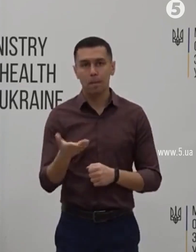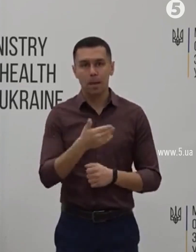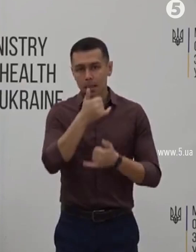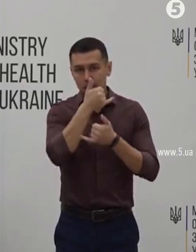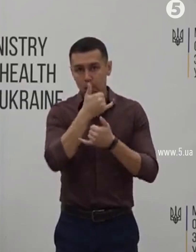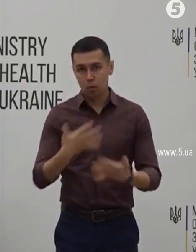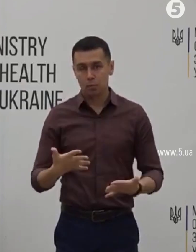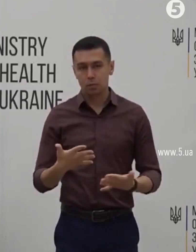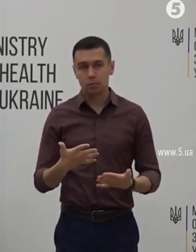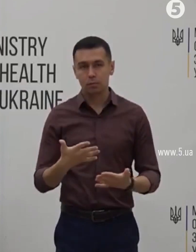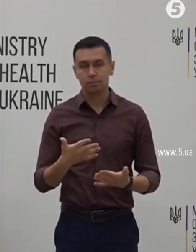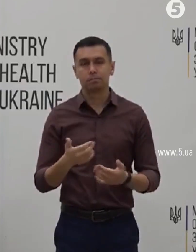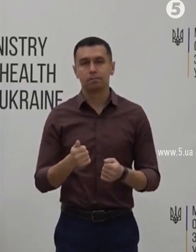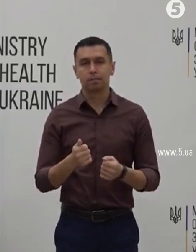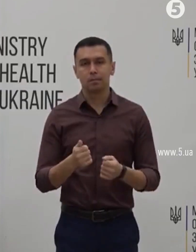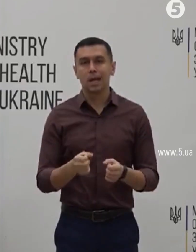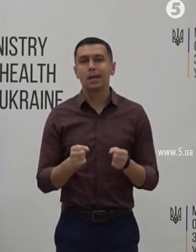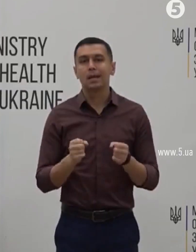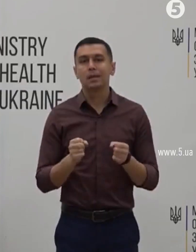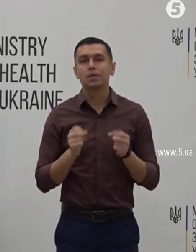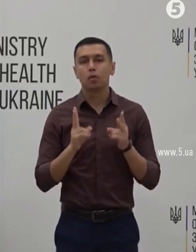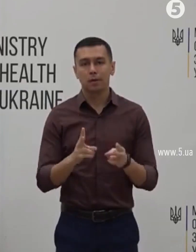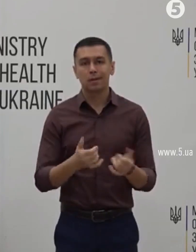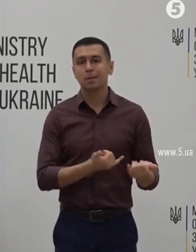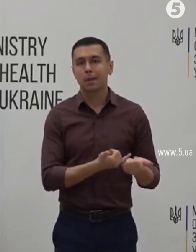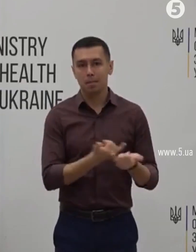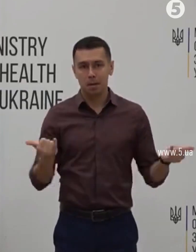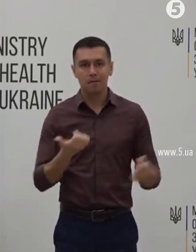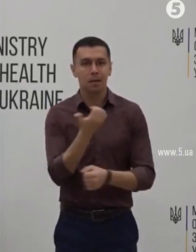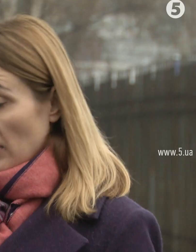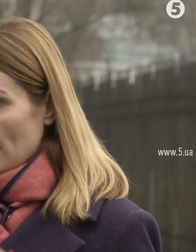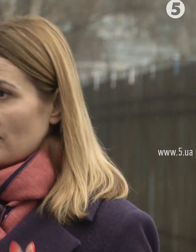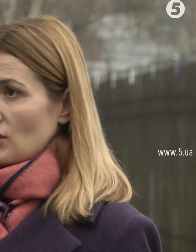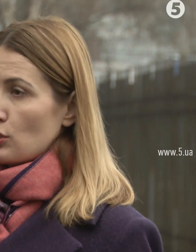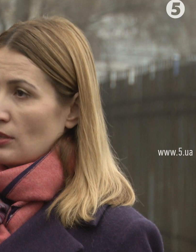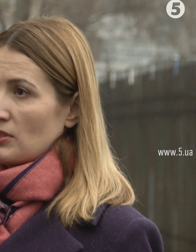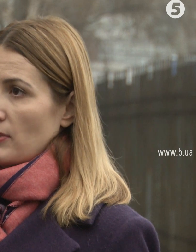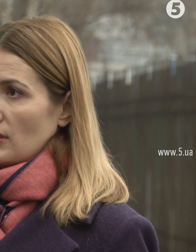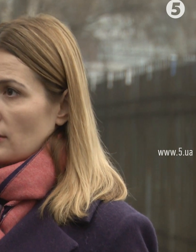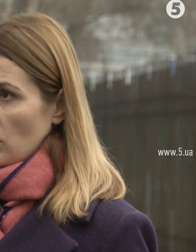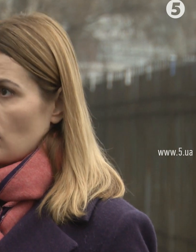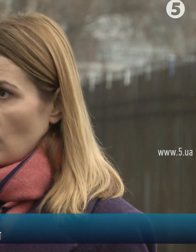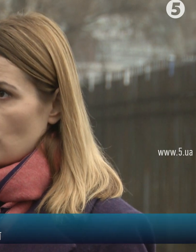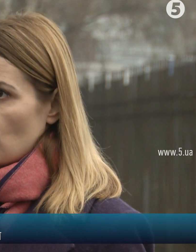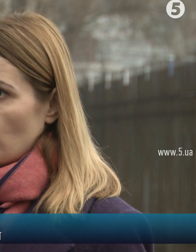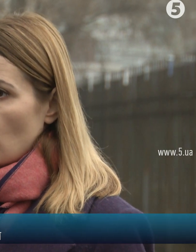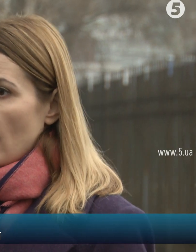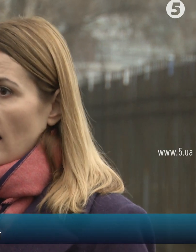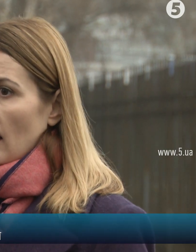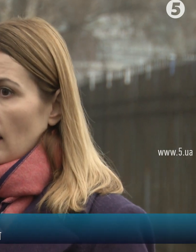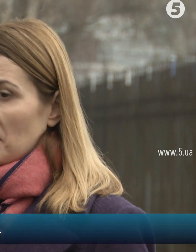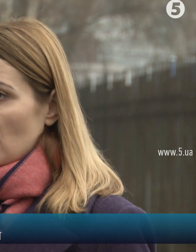не можемо ставити під ризик забезпечення вакцинами України. Я вважаю, що це безпреділ, чесно кажучи,